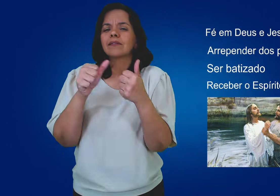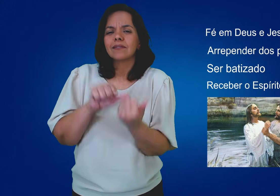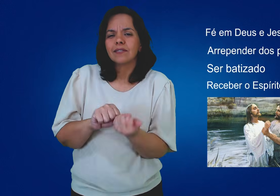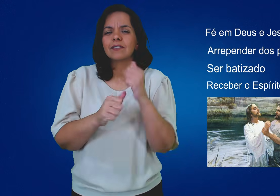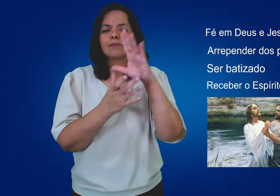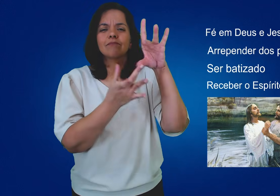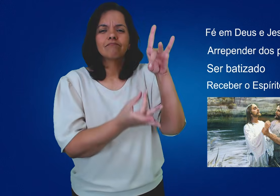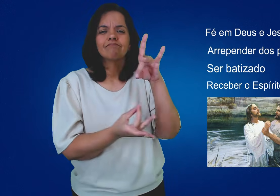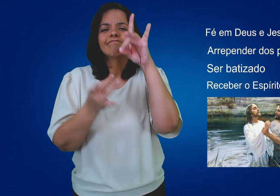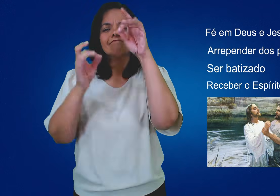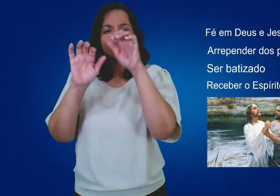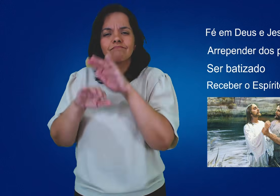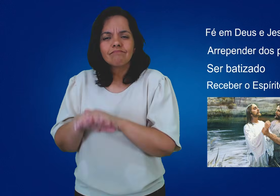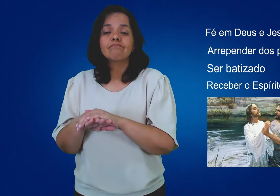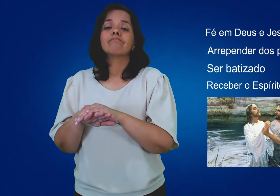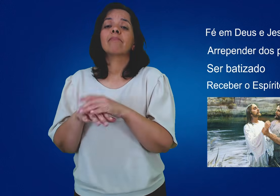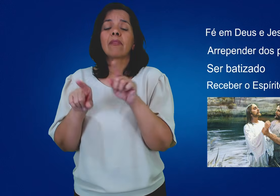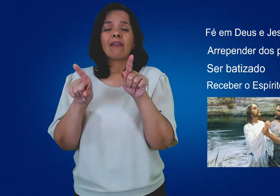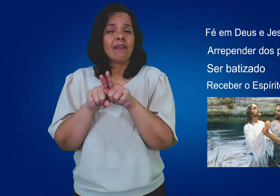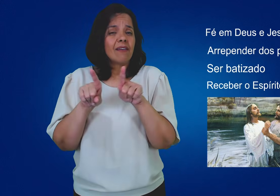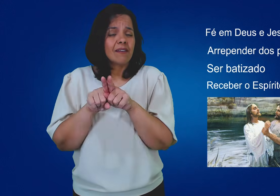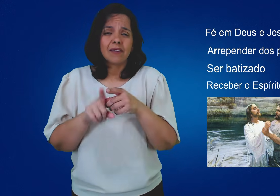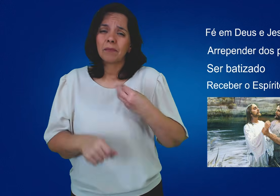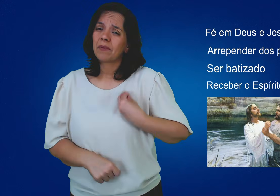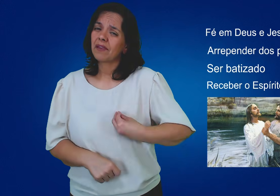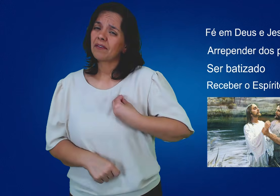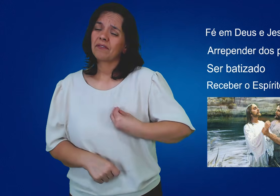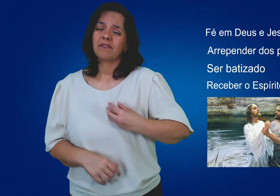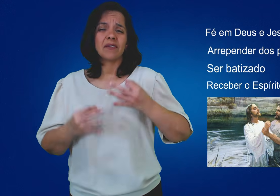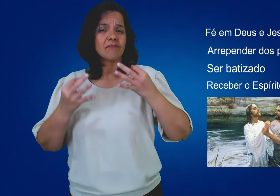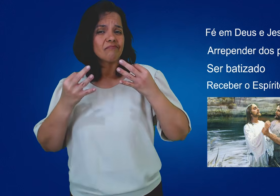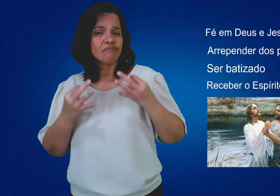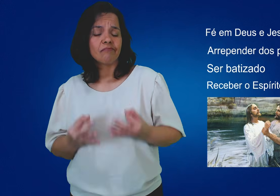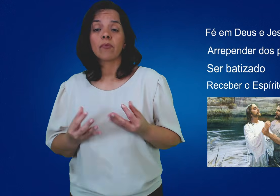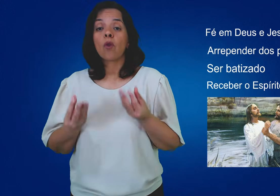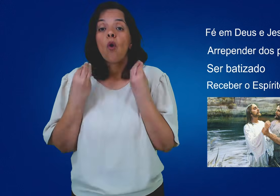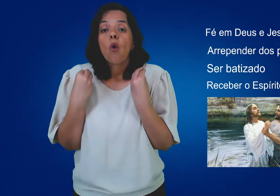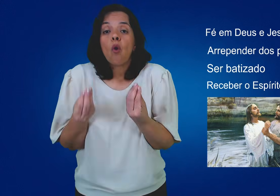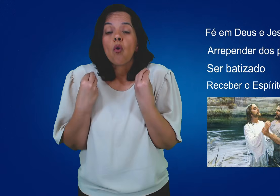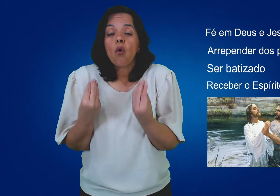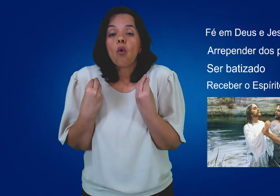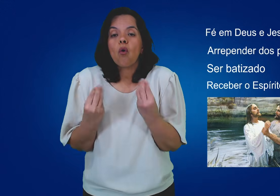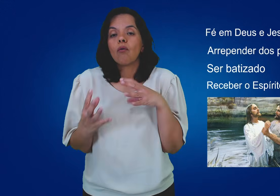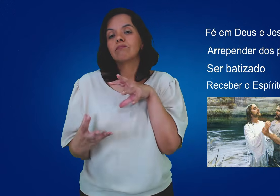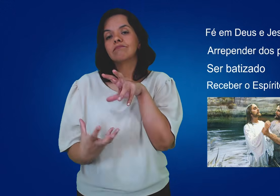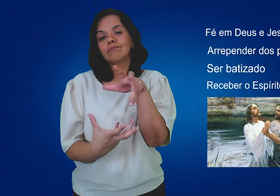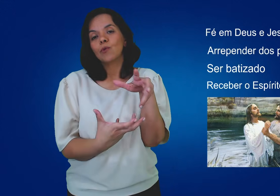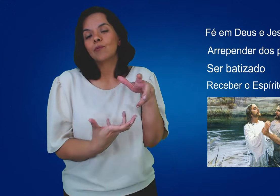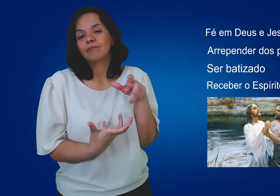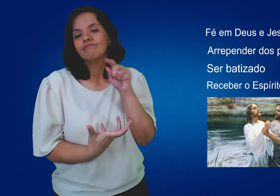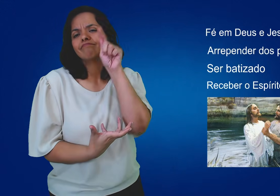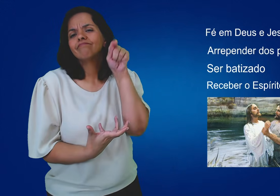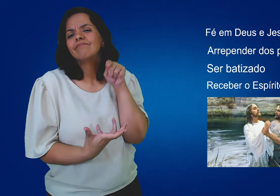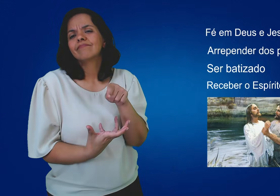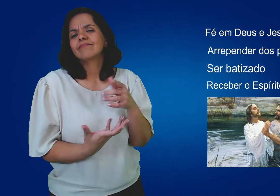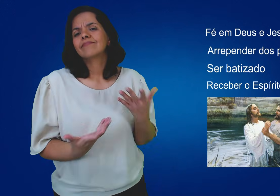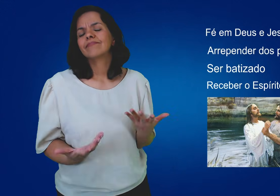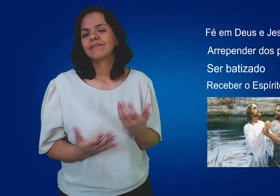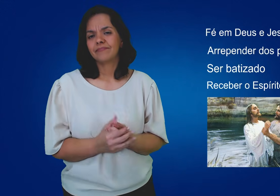fé, arrependimento, batismo, receber o dom do Espírito Santo, como que seria o mundo?